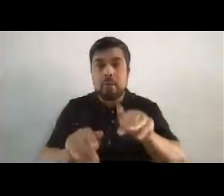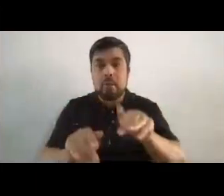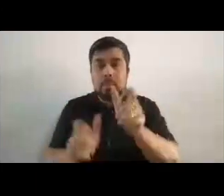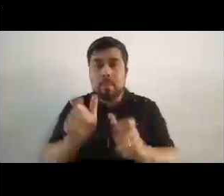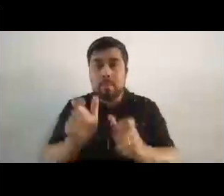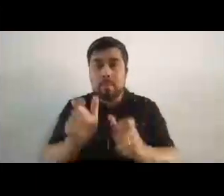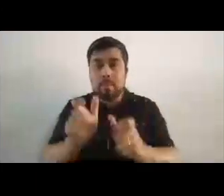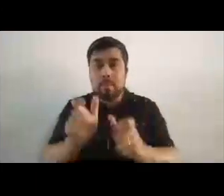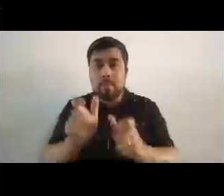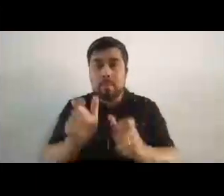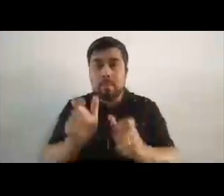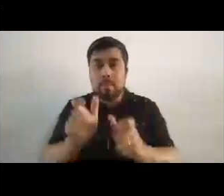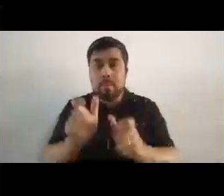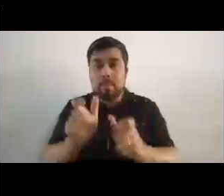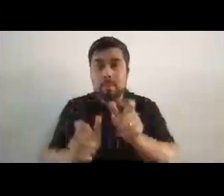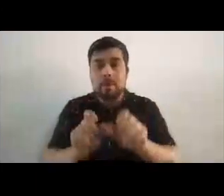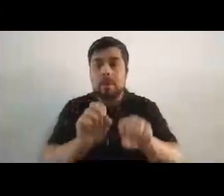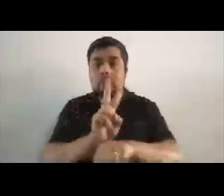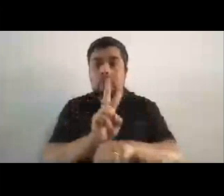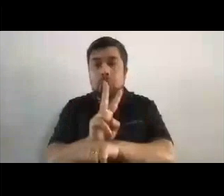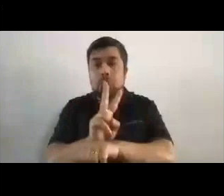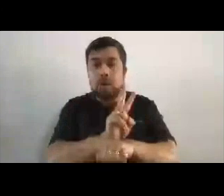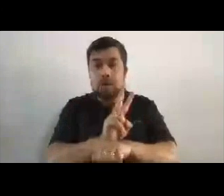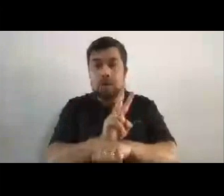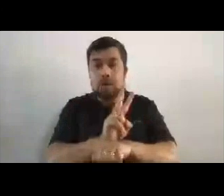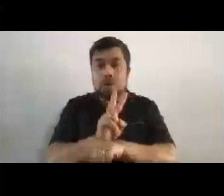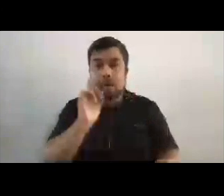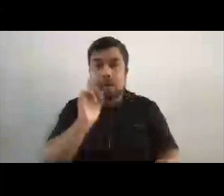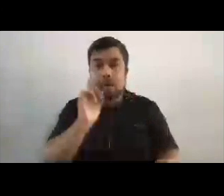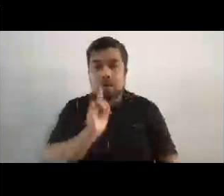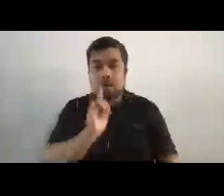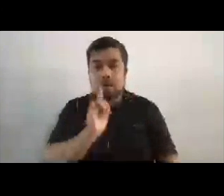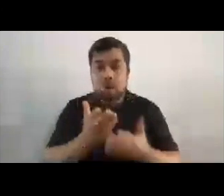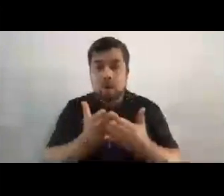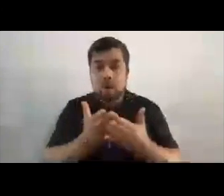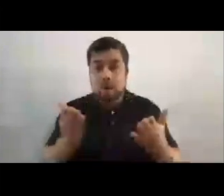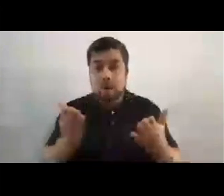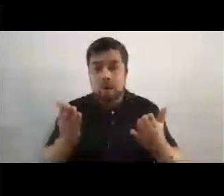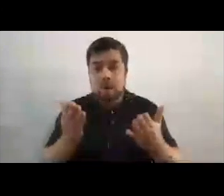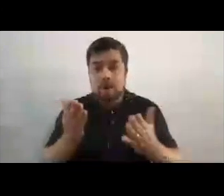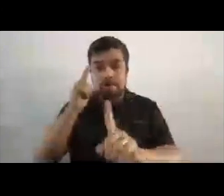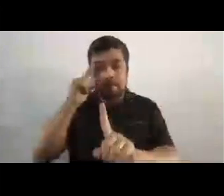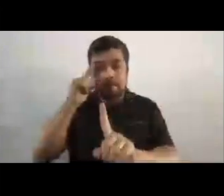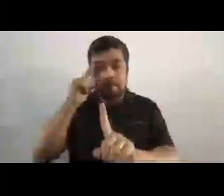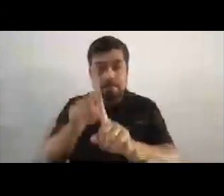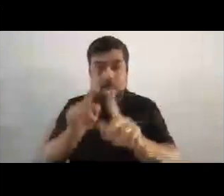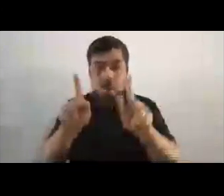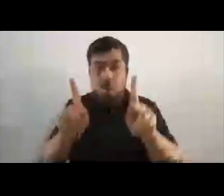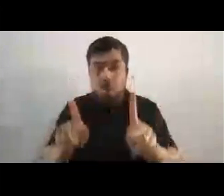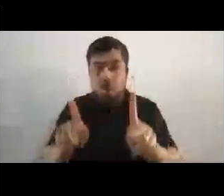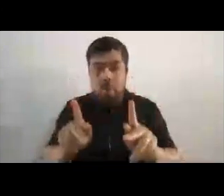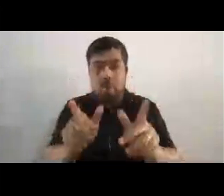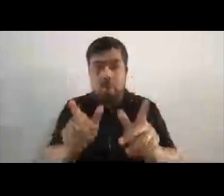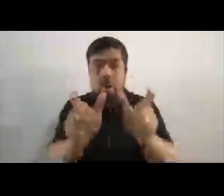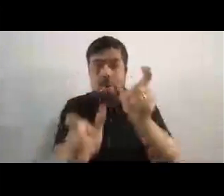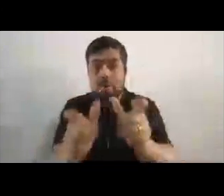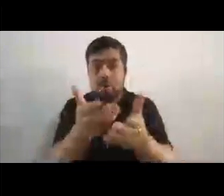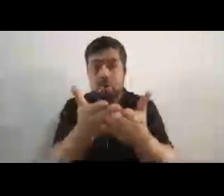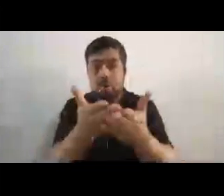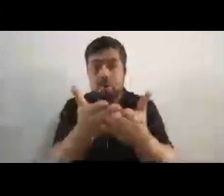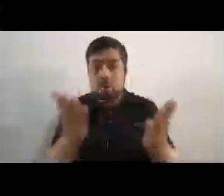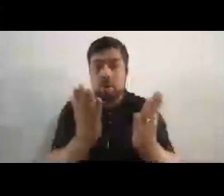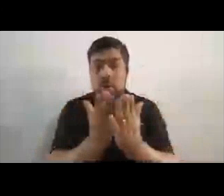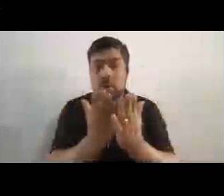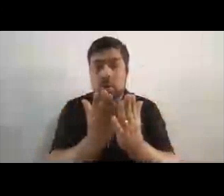proponen como meta poder empoderar a los propios estudiantes en relación con su identidad